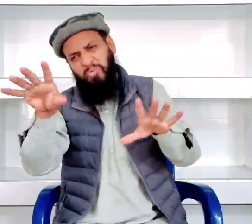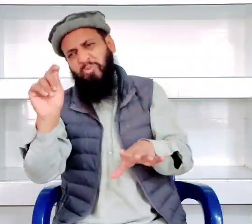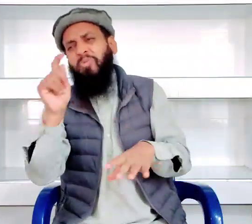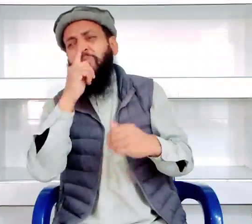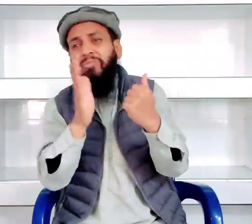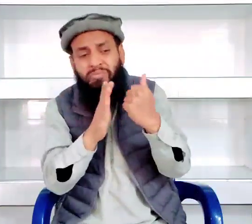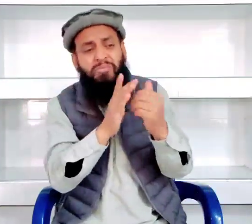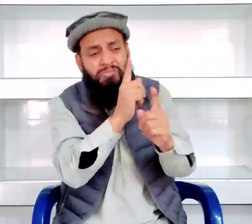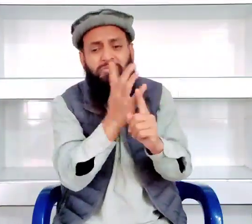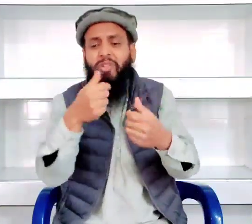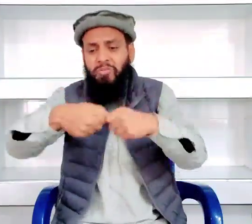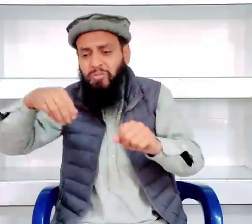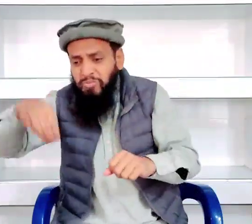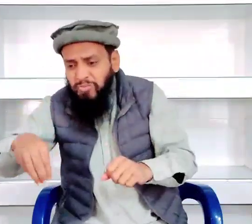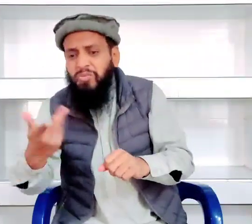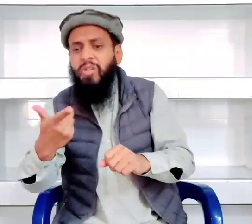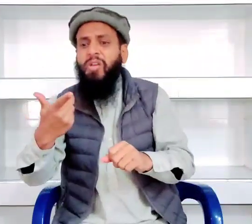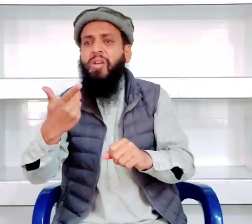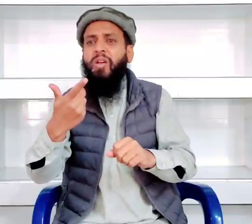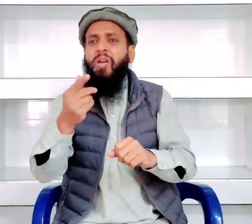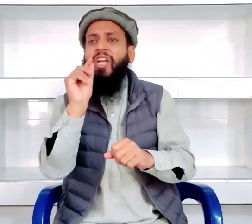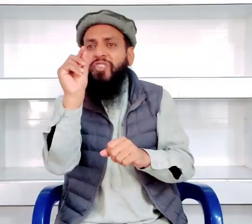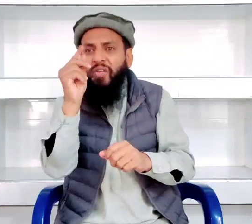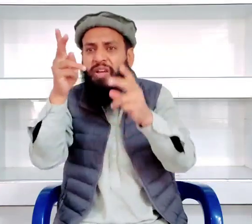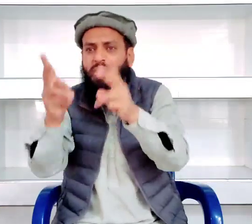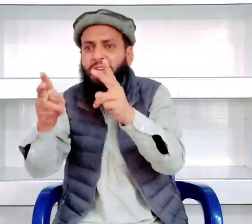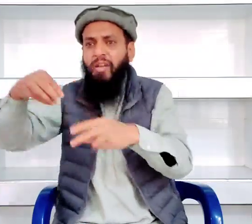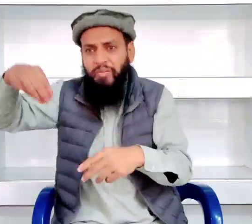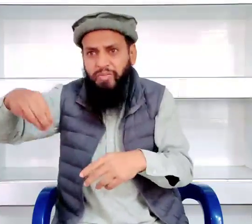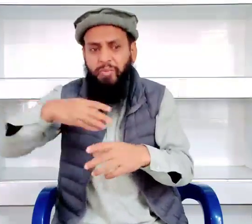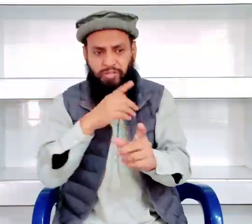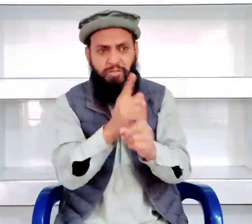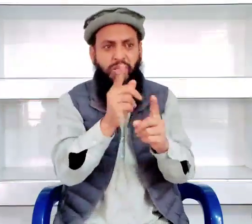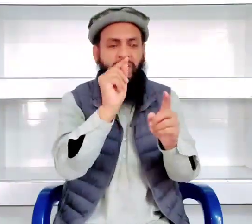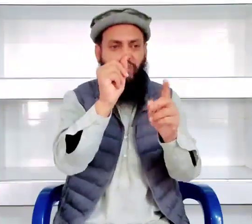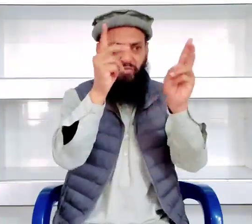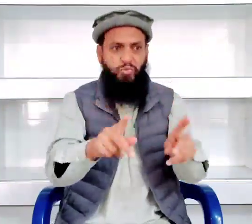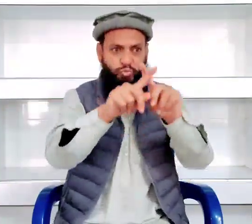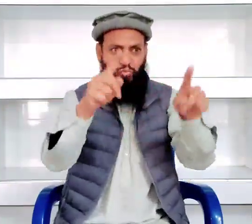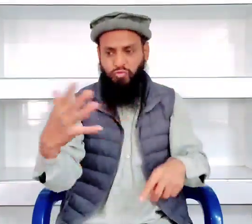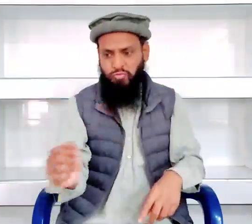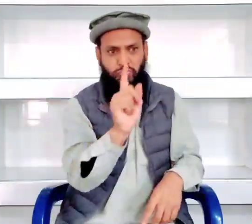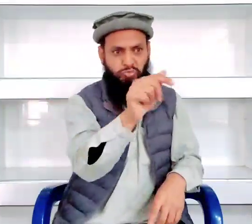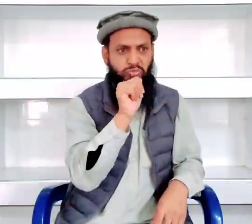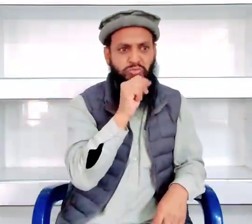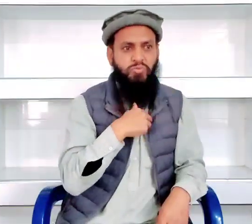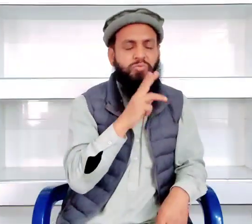لگا کے سودا بیچنا اور اس طرح میرے پیارے پیغمبر جناب محمد رسول اللہ صلی اللہ علیہ وسلم نے اس بات کو